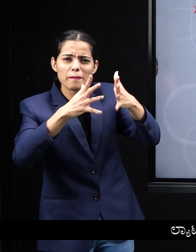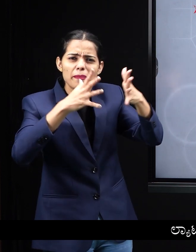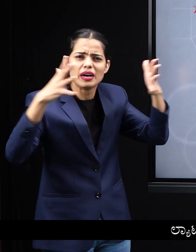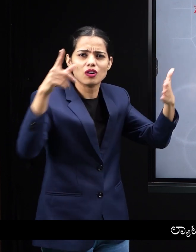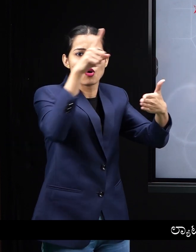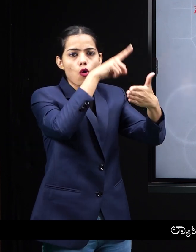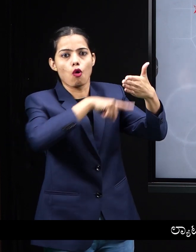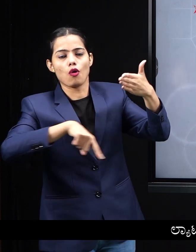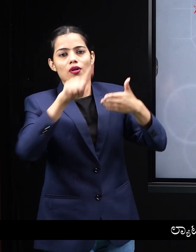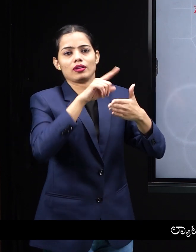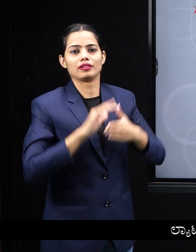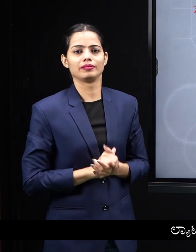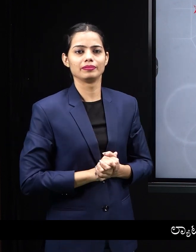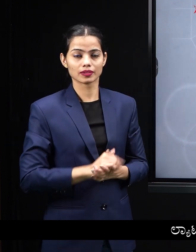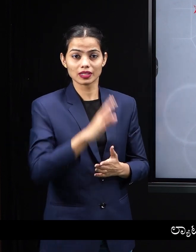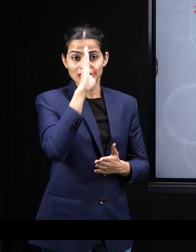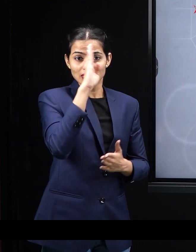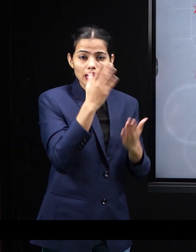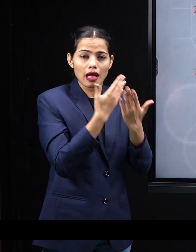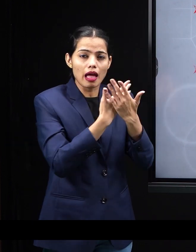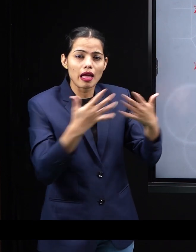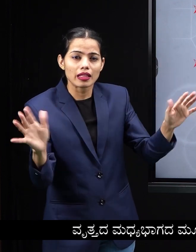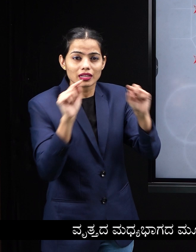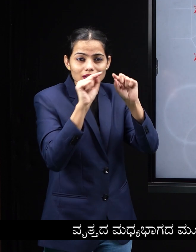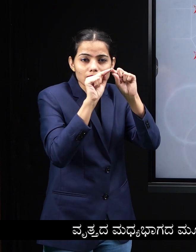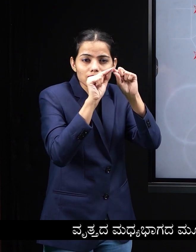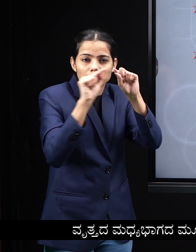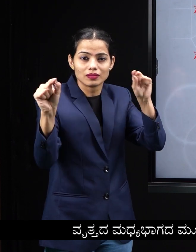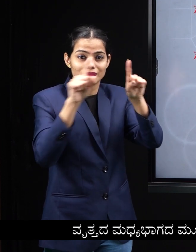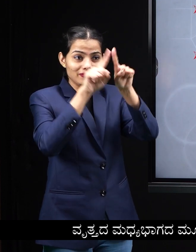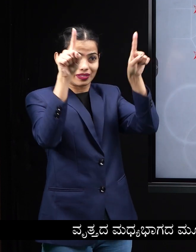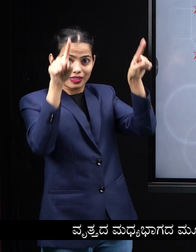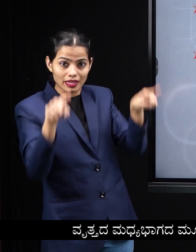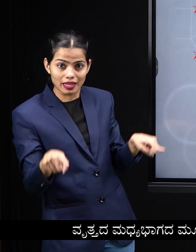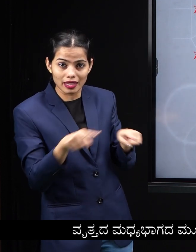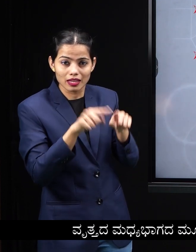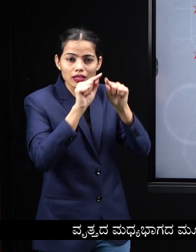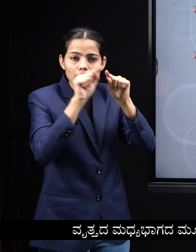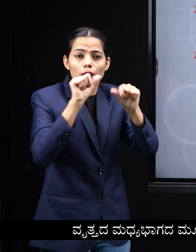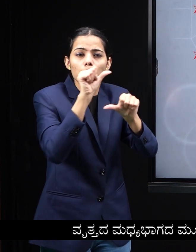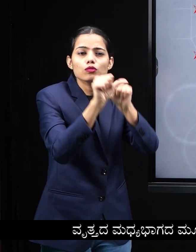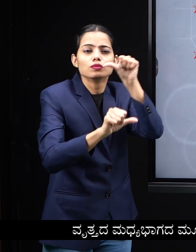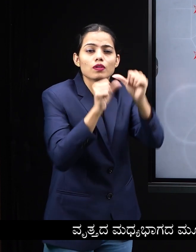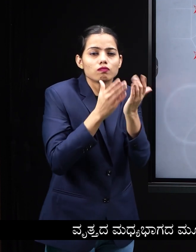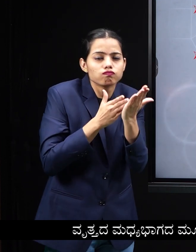ಇದರ ಅರ್ಥ ಬೌಸ್ಪ್ರಿಂಗ್, ವ್ಯಾಸ. ವೃತ್ತದ ಮಧ್ಯಭಾಗದ ಮೂಲಕ ಹಾದು ಹೋಗುವ